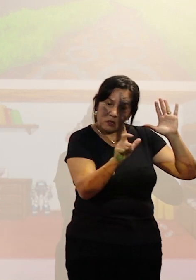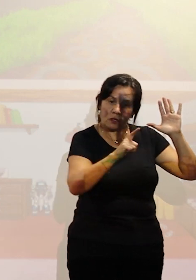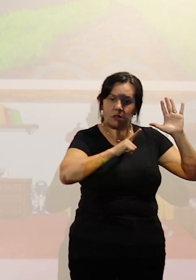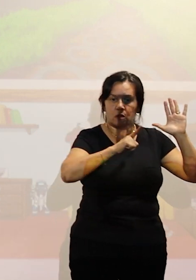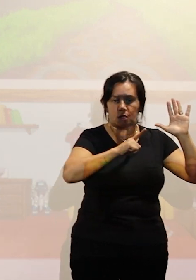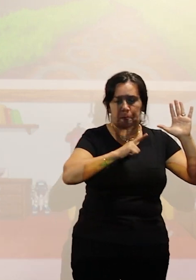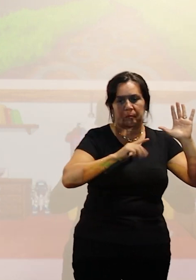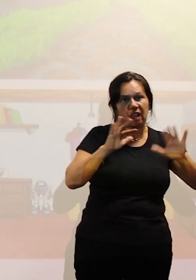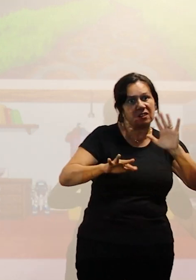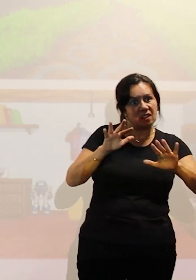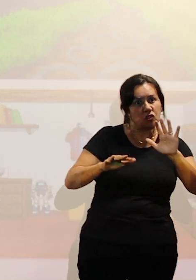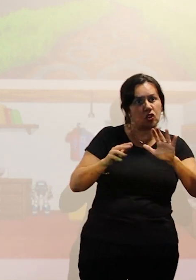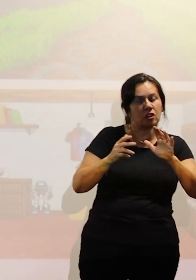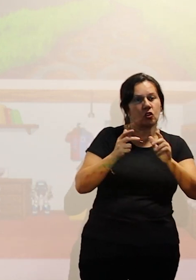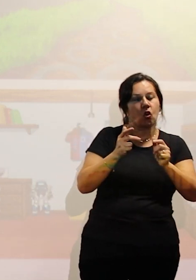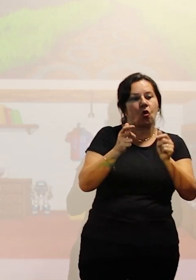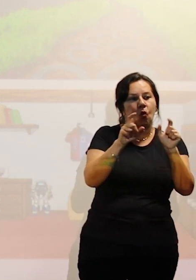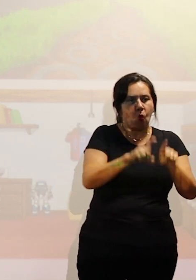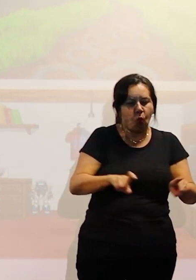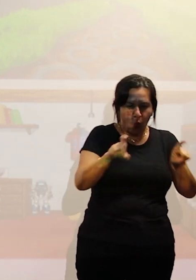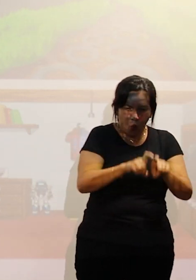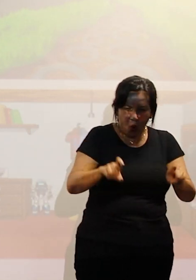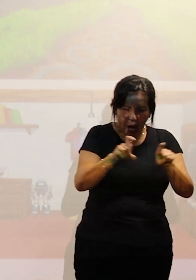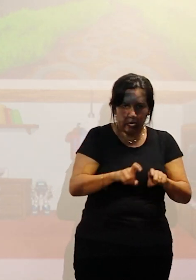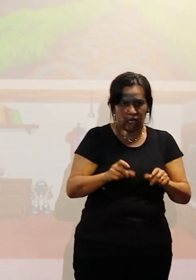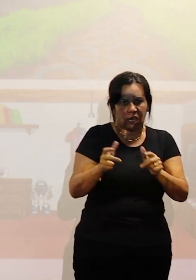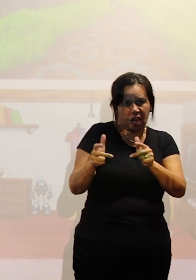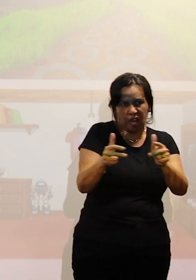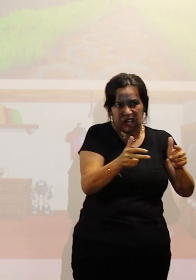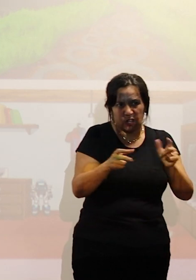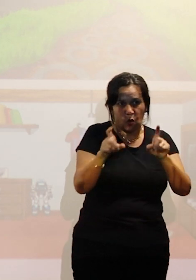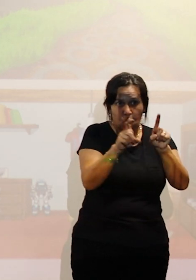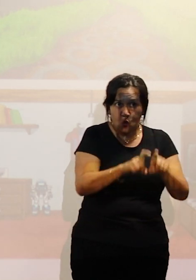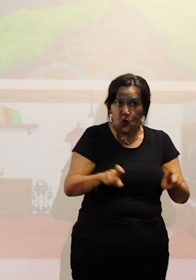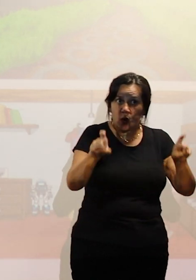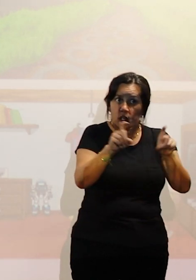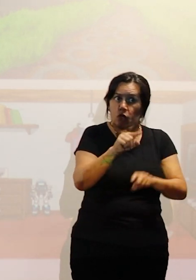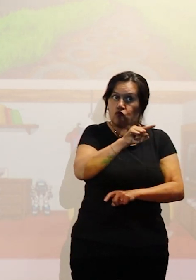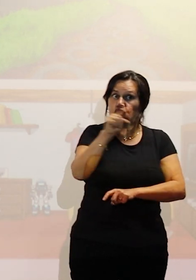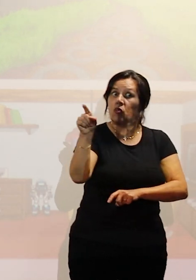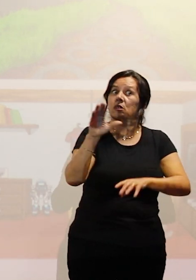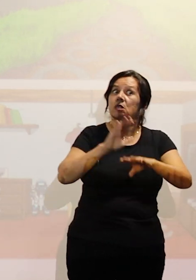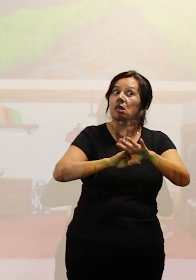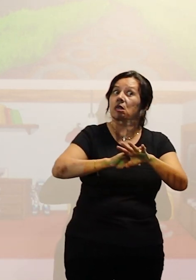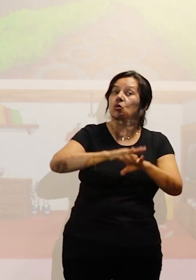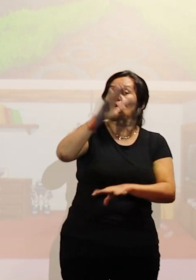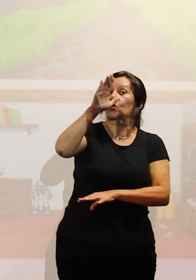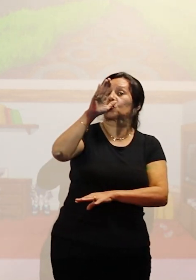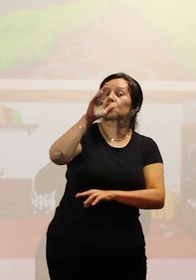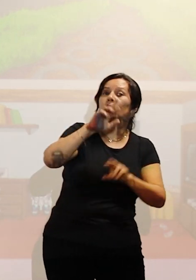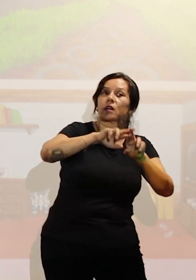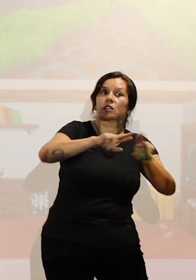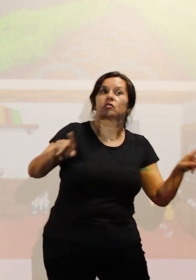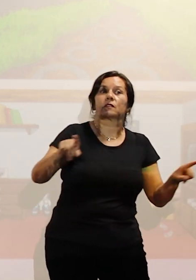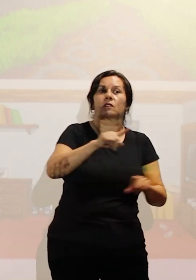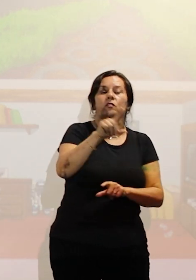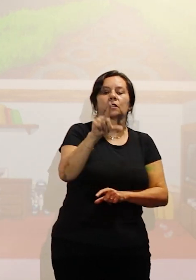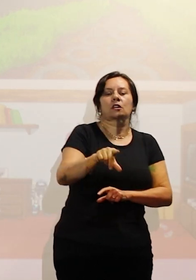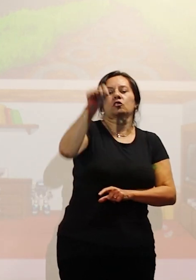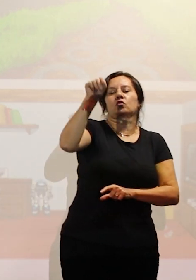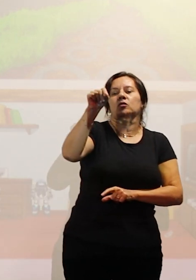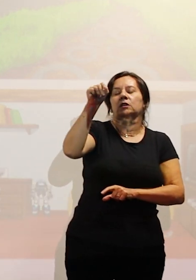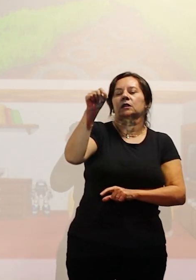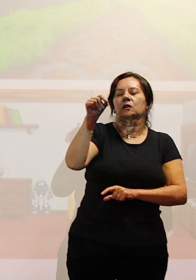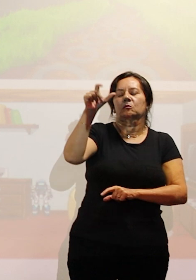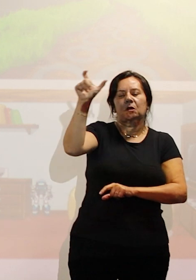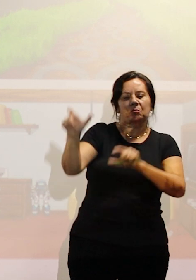fala muito que jogos online também tem, só que a narrativa do jogo online é meio que uma narrativa que você constrói. Então, você escolheu ser um cavaleiro, você entra.